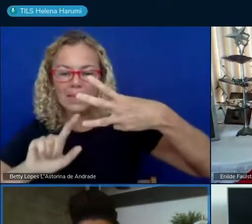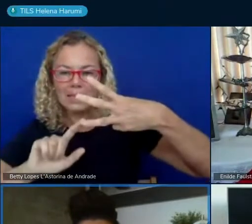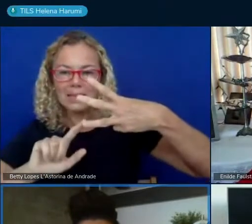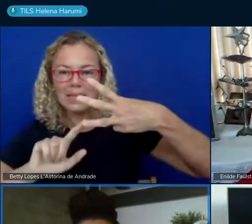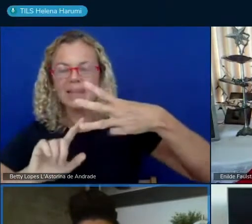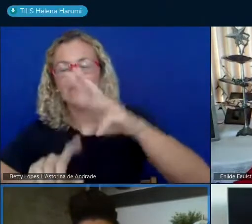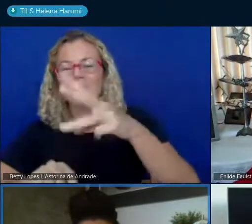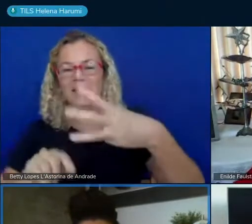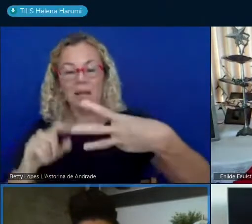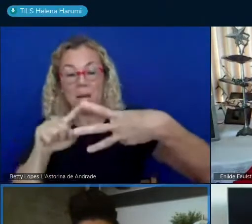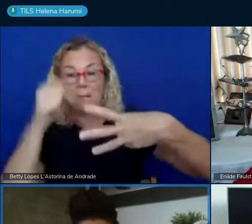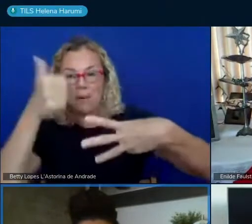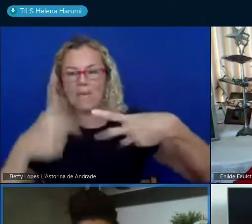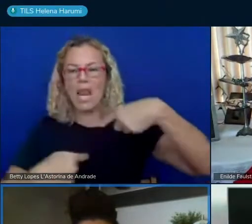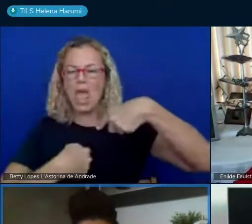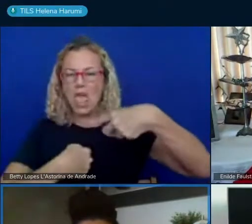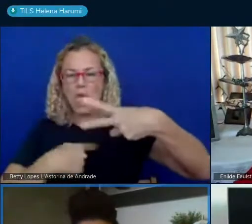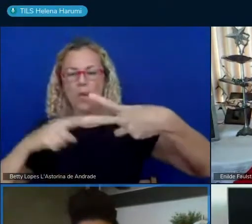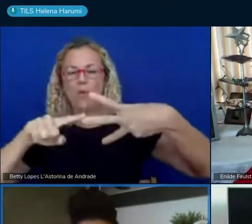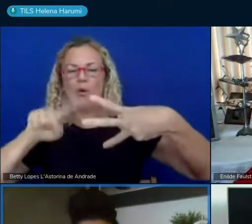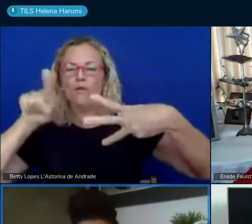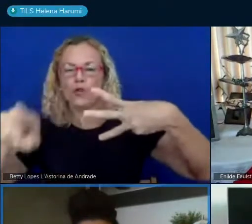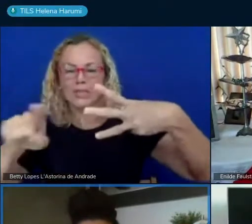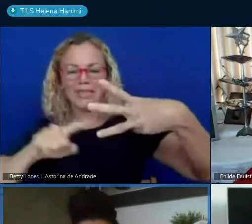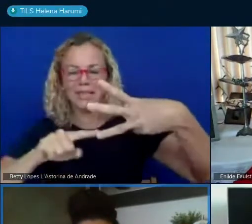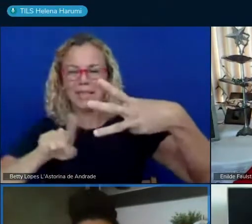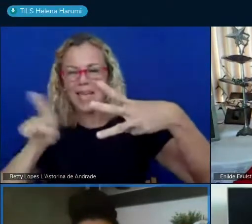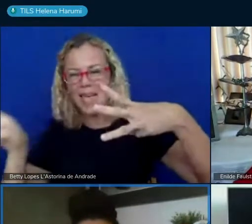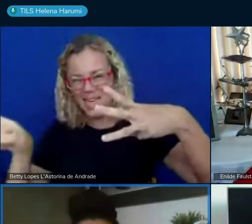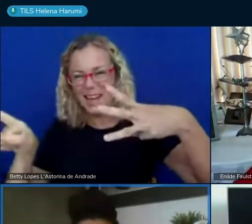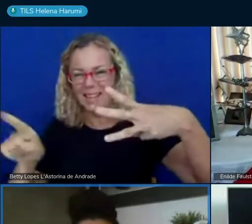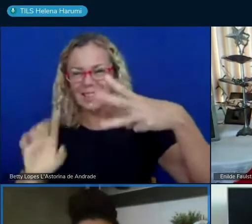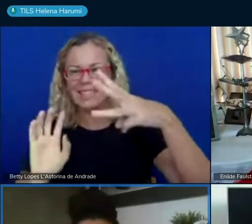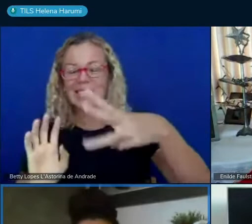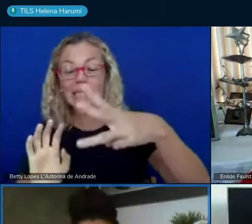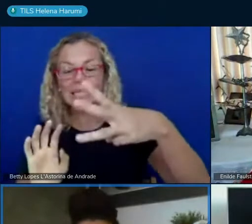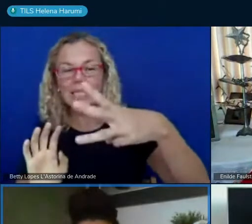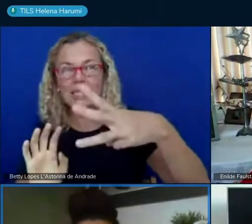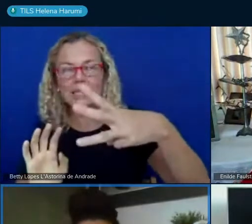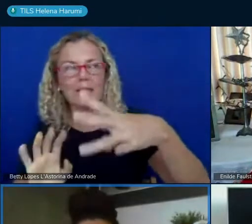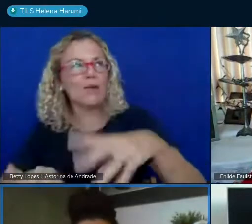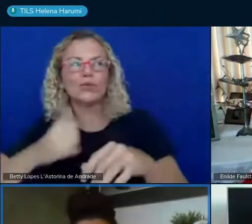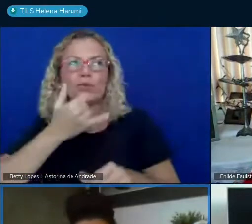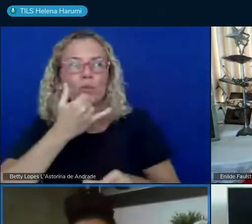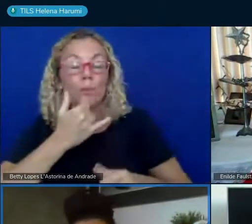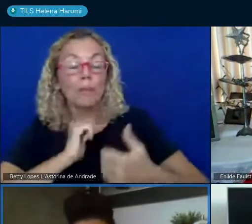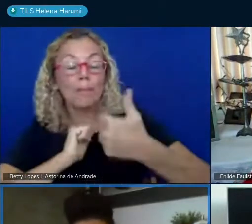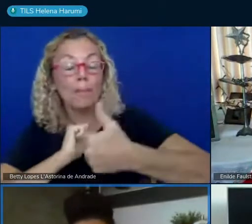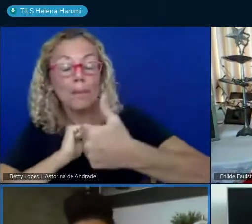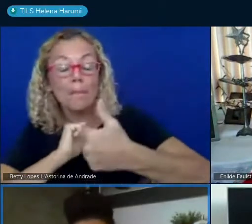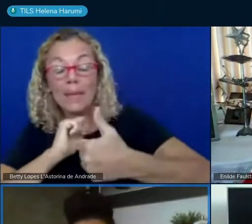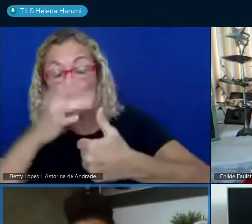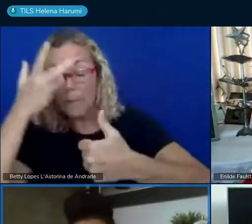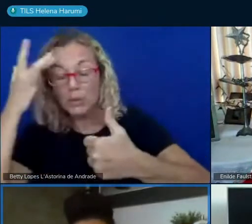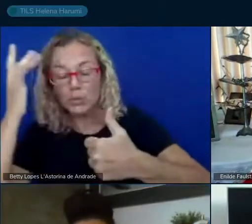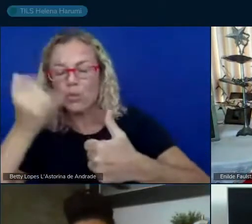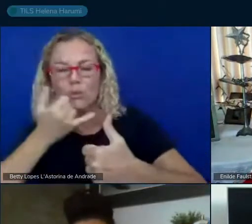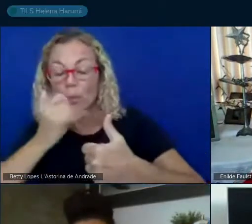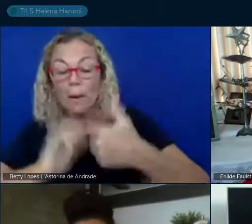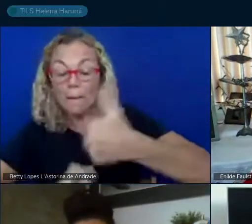Você às vezes apresenta, inicia o parágrafo no, na primeira pessoa do singular e.